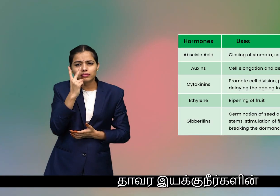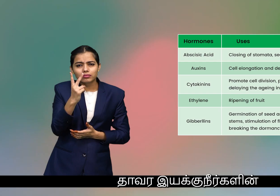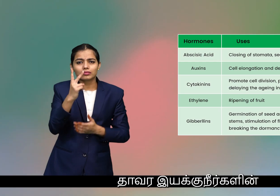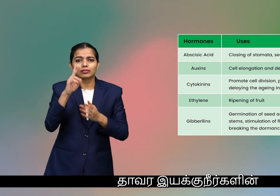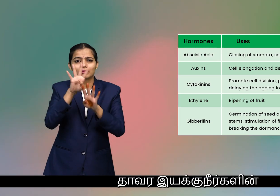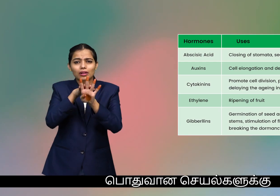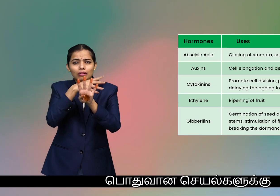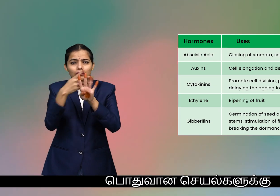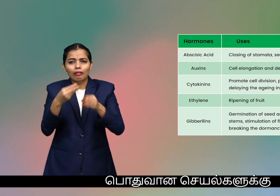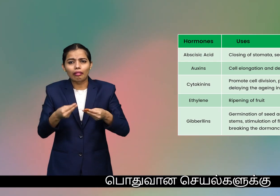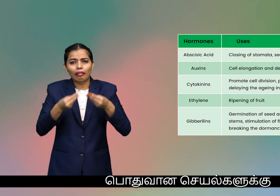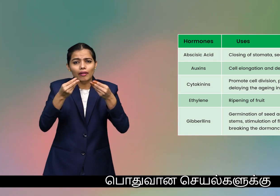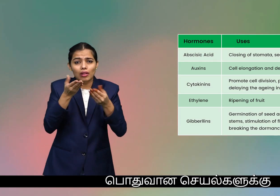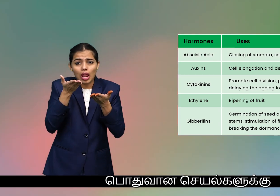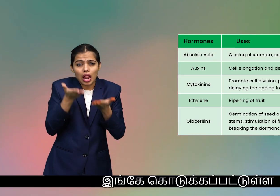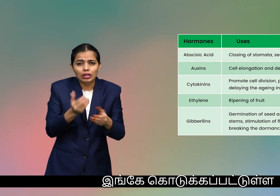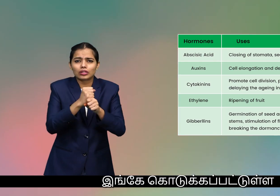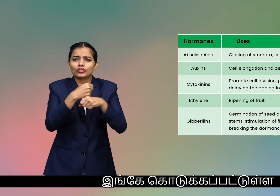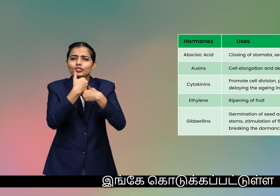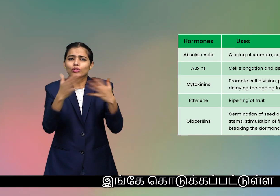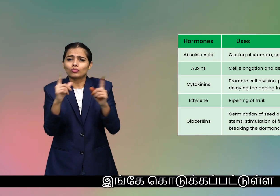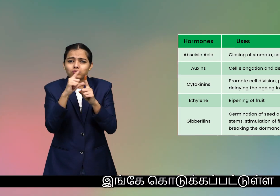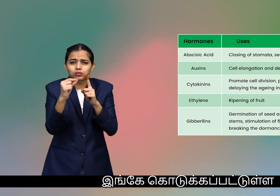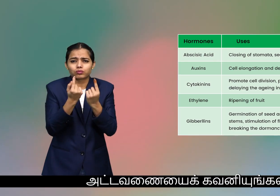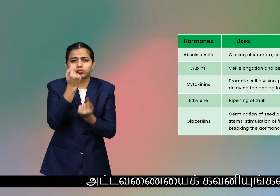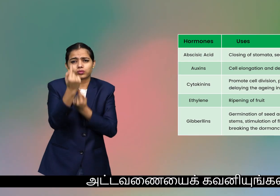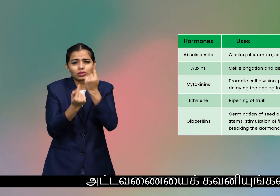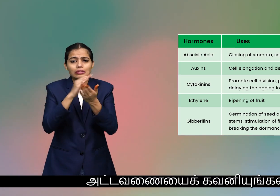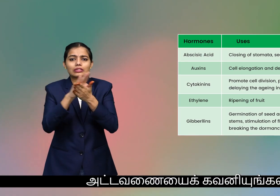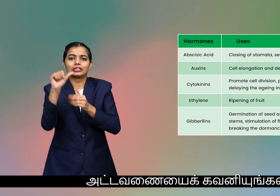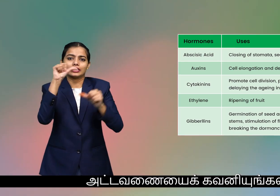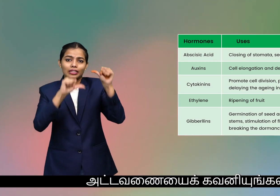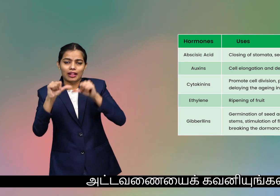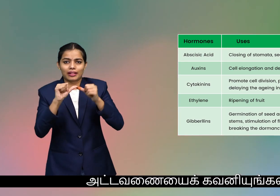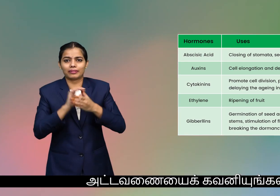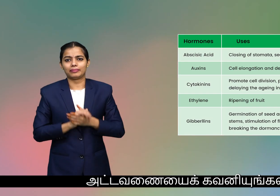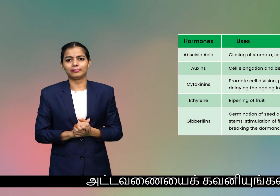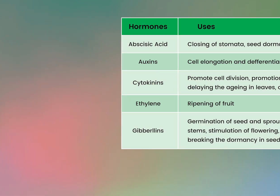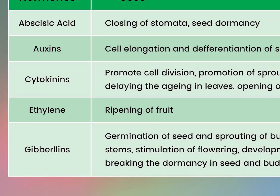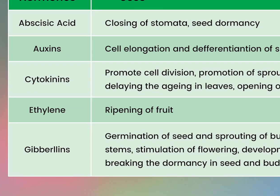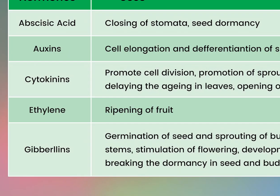தாவர இயக்குநீர்களின் பொதுவான செயல்களுக்கு இங்கே கொடுக்கப்பட்டுள்ள அட்டவணையை கவனியுங்கள்.